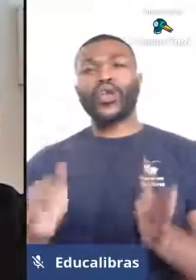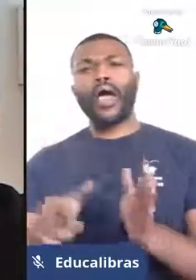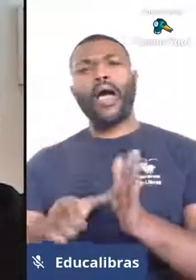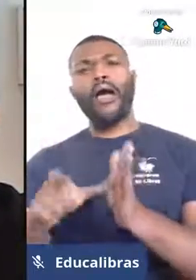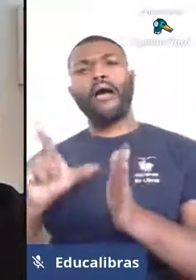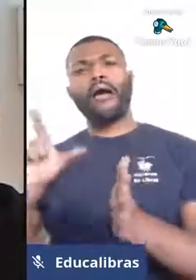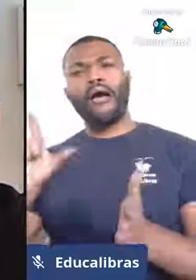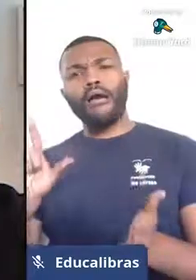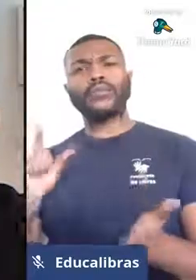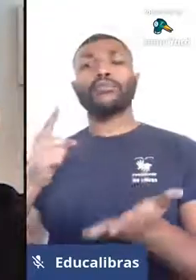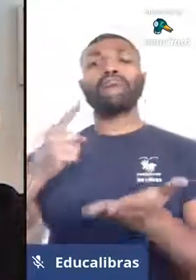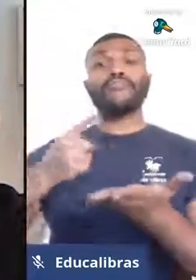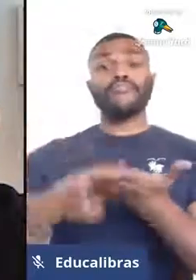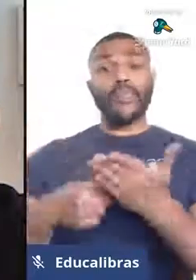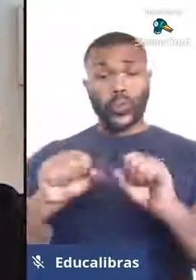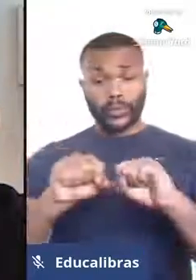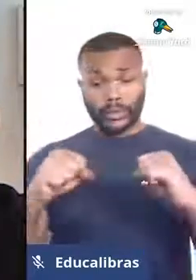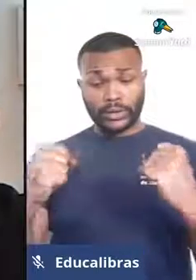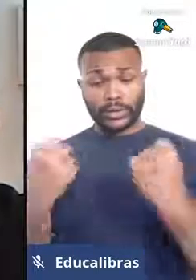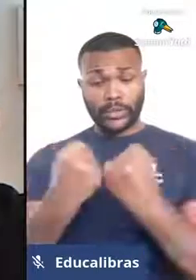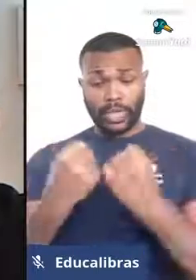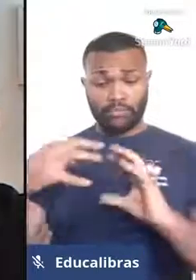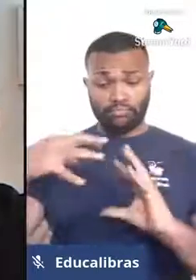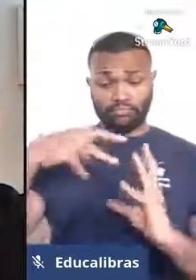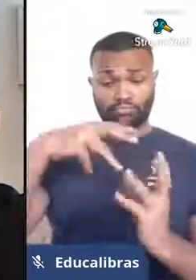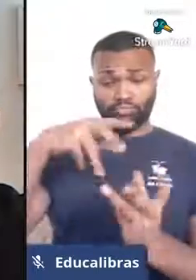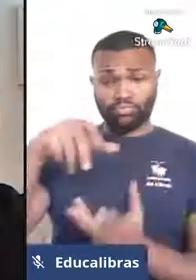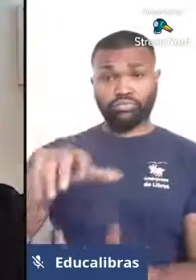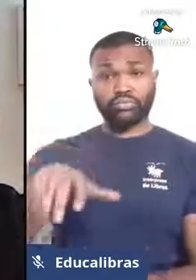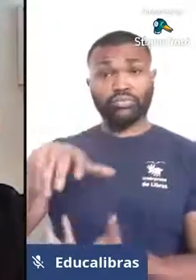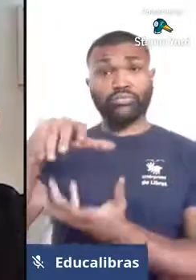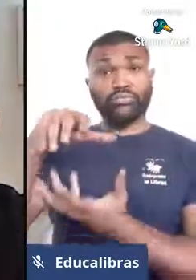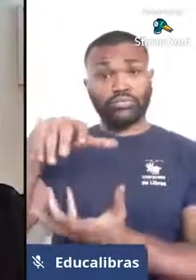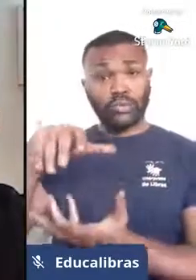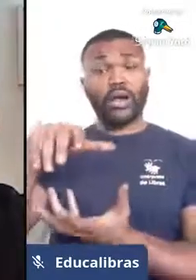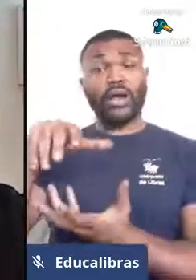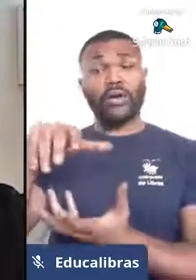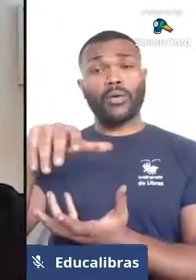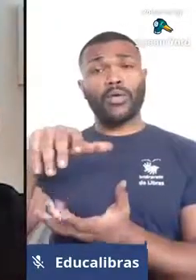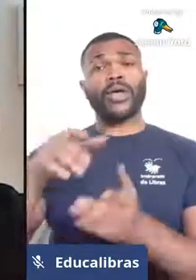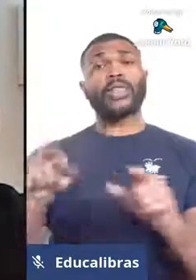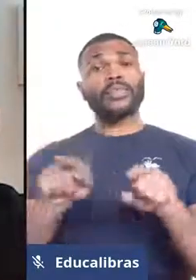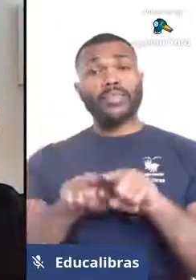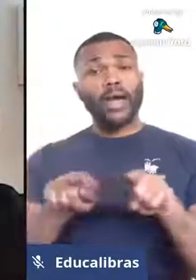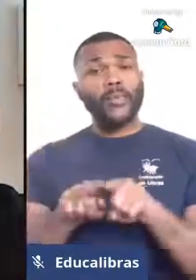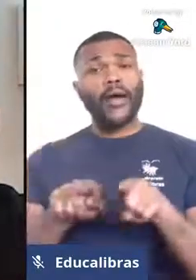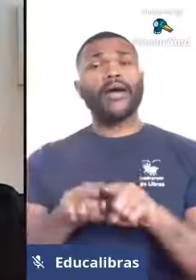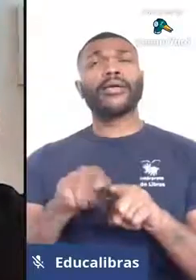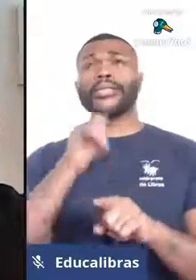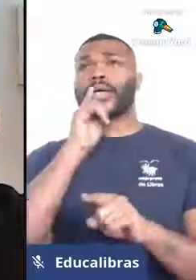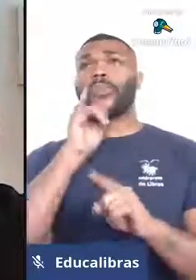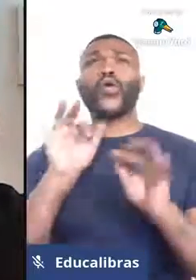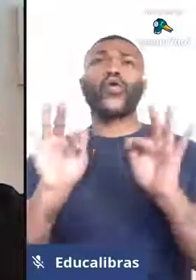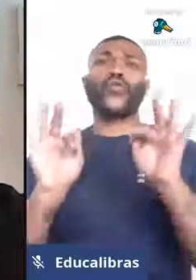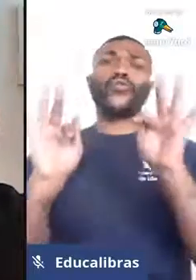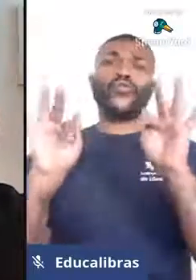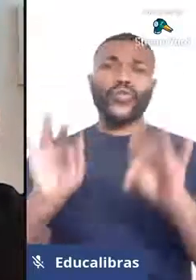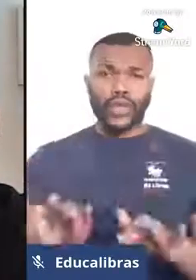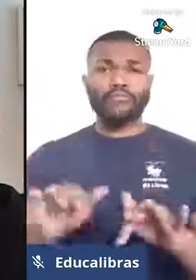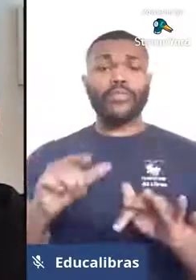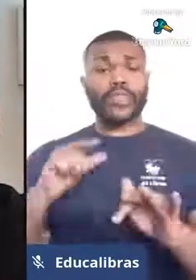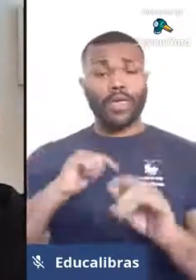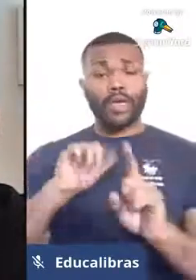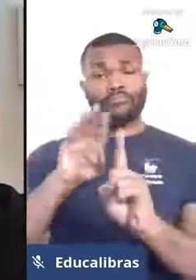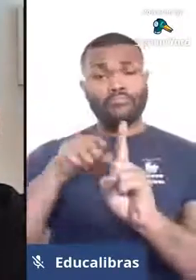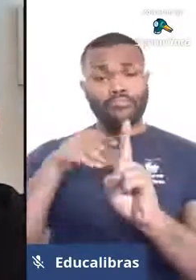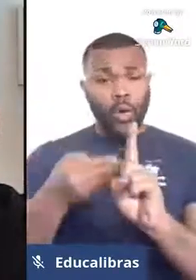seminário internacional e ia terminar com uma homenagem a pessoas